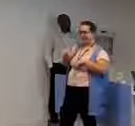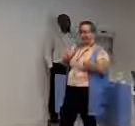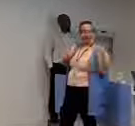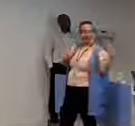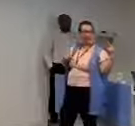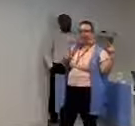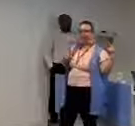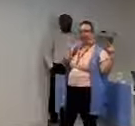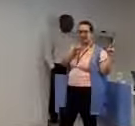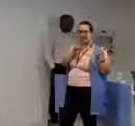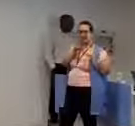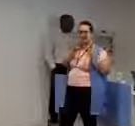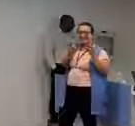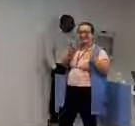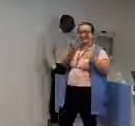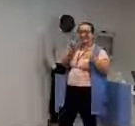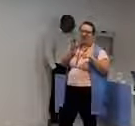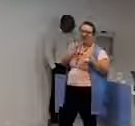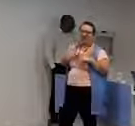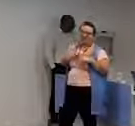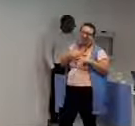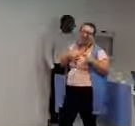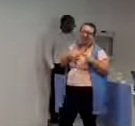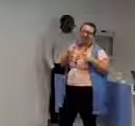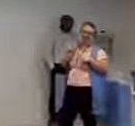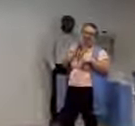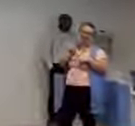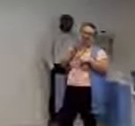dedicar muito mais tempo do que eu. Tá?